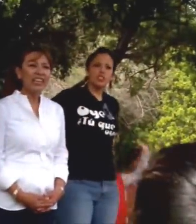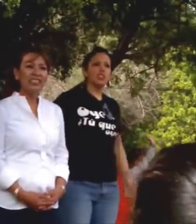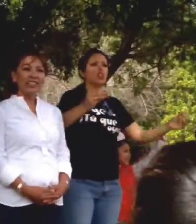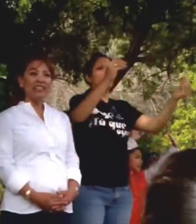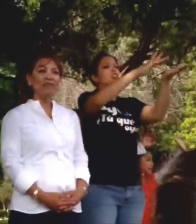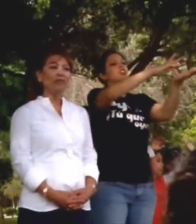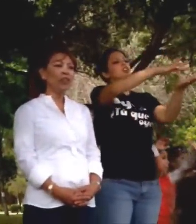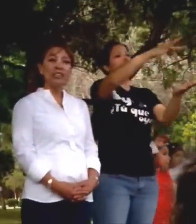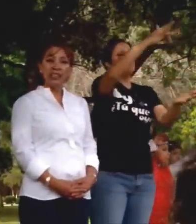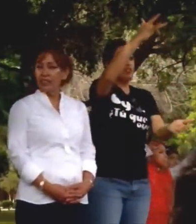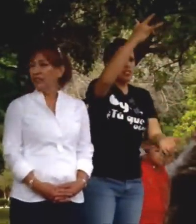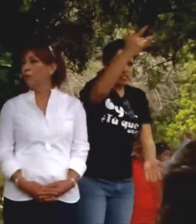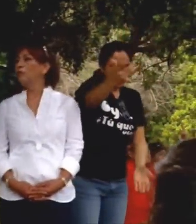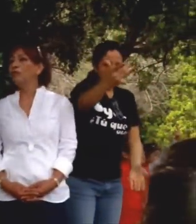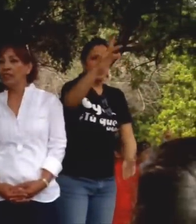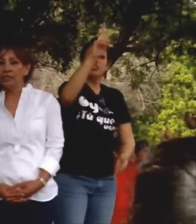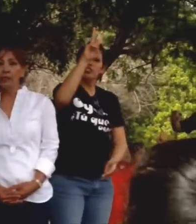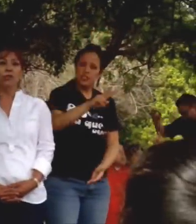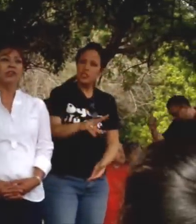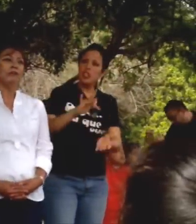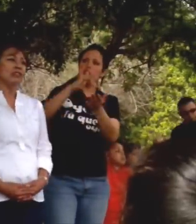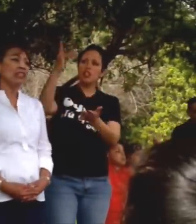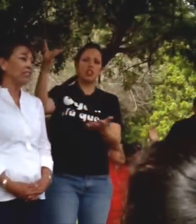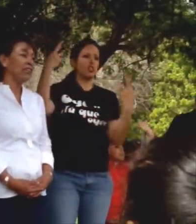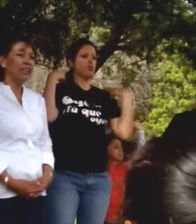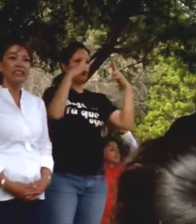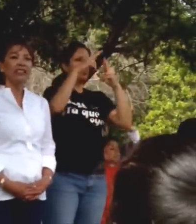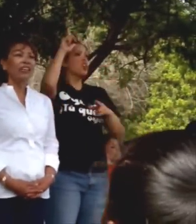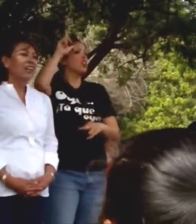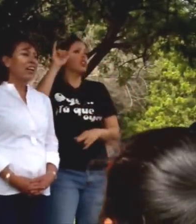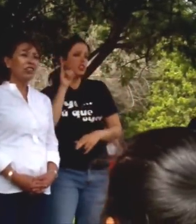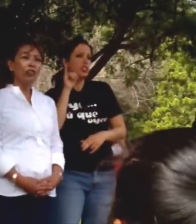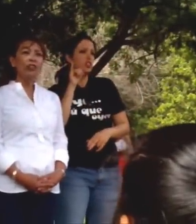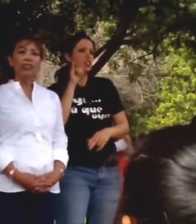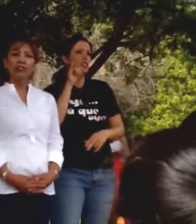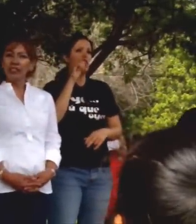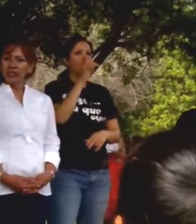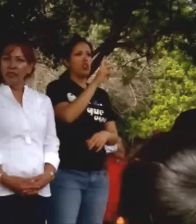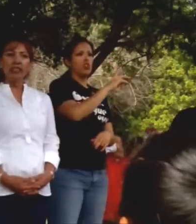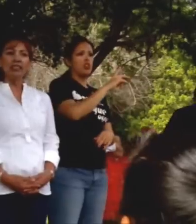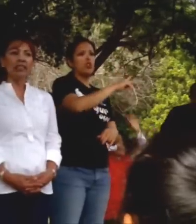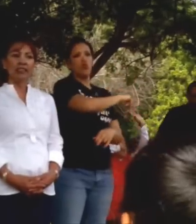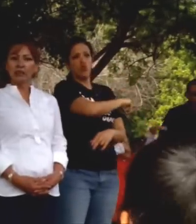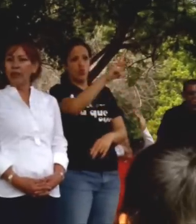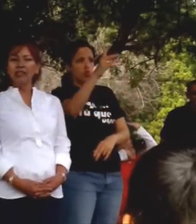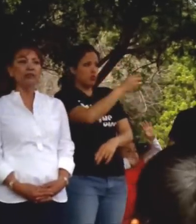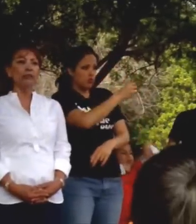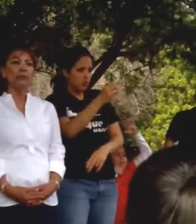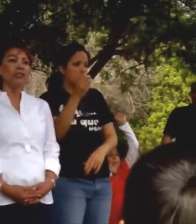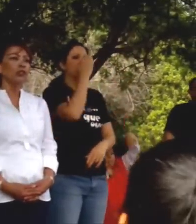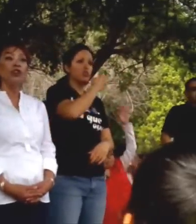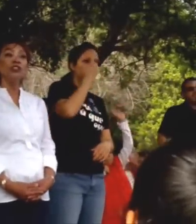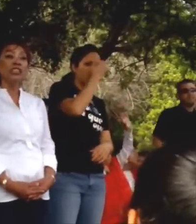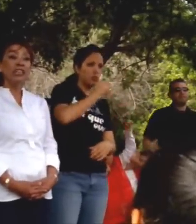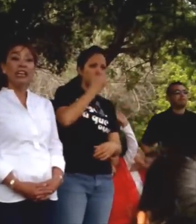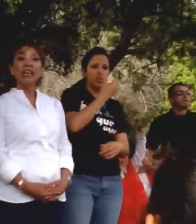Muchas gracias. Yo les agradezco mucho, le agradezco mucho a las personas similares, a todas las organizaciones, a las escuelas que en un